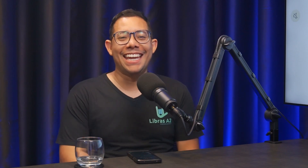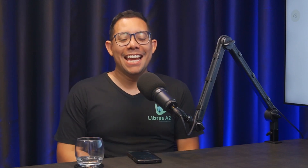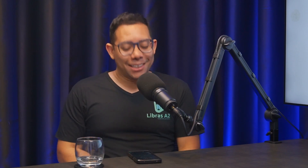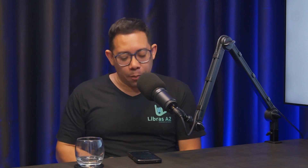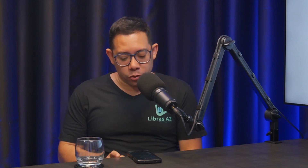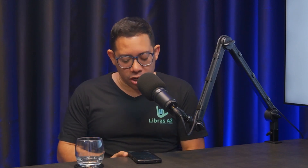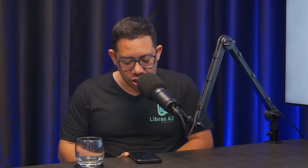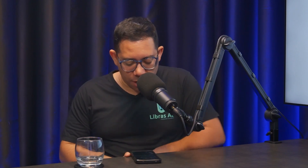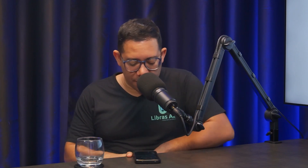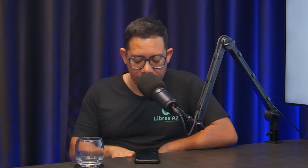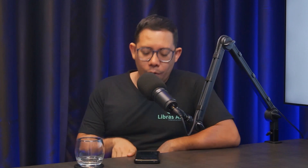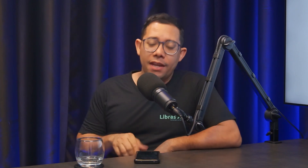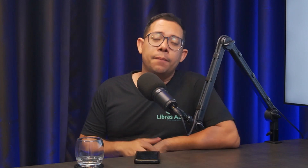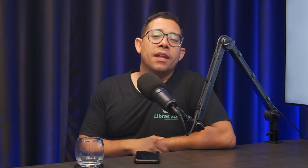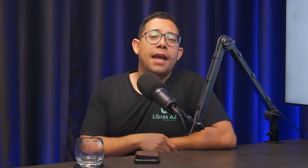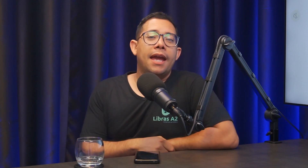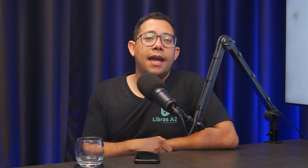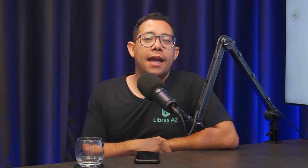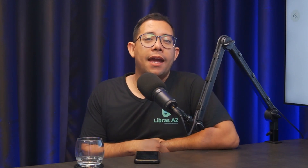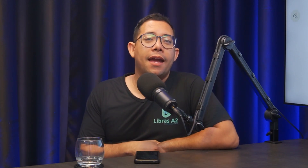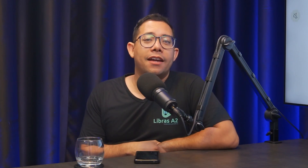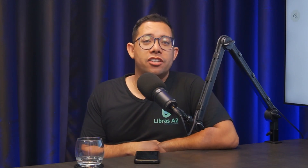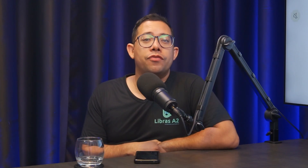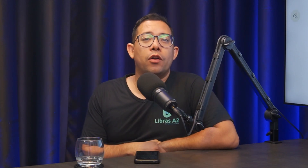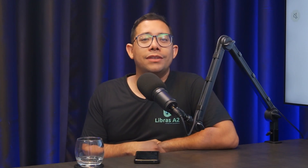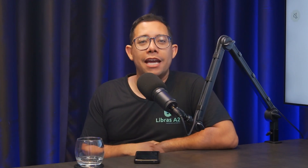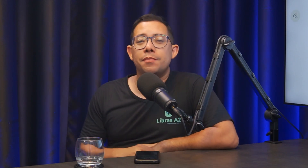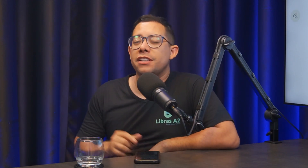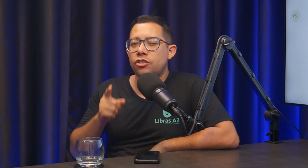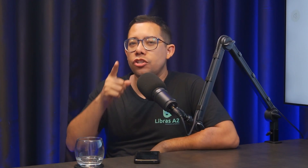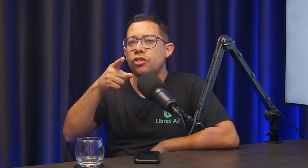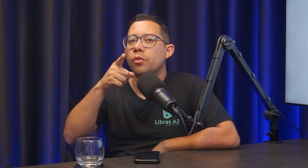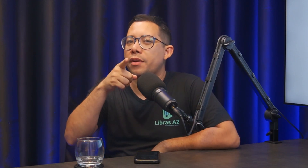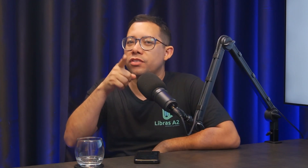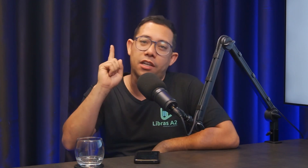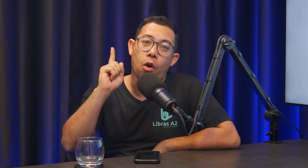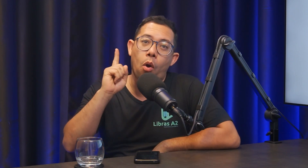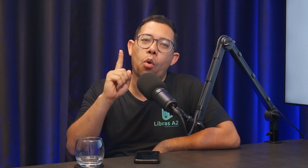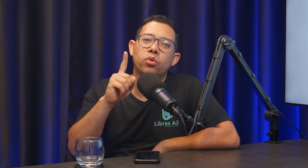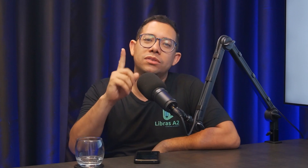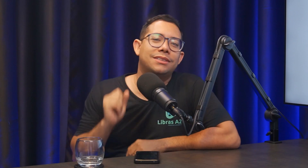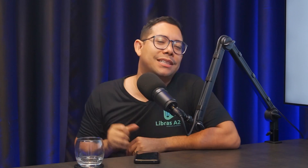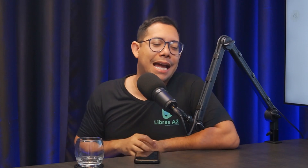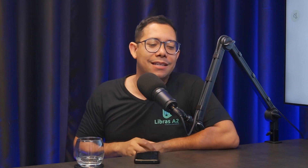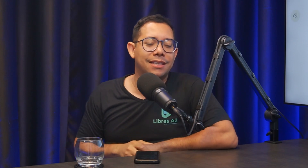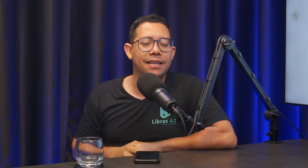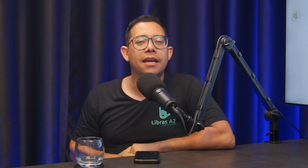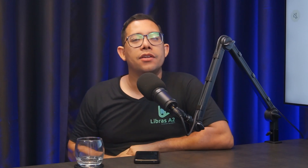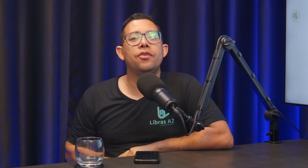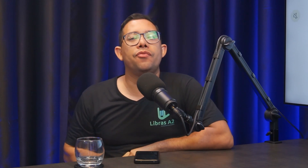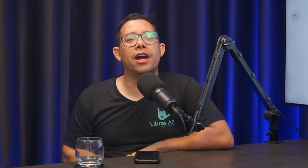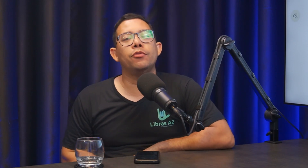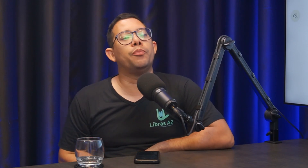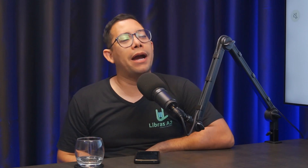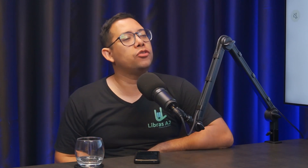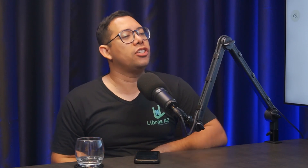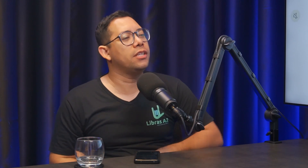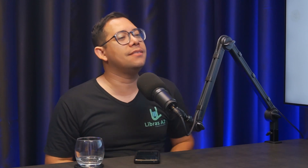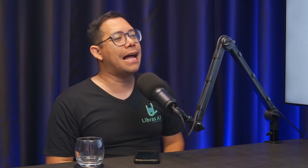Então, pessoal, a gente aprendeu aí, a gente falou 10, mas a gente ensinou pra você 11 sinais aí de verbos mais utilizados